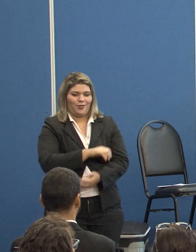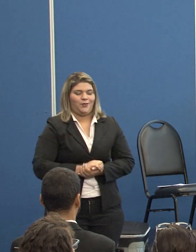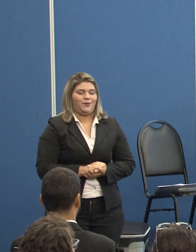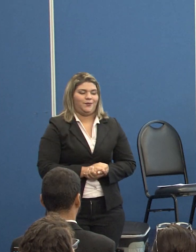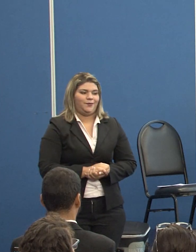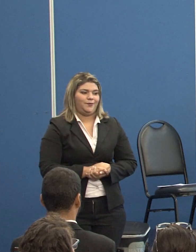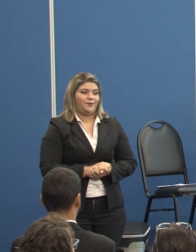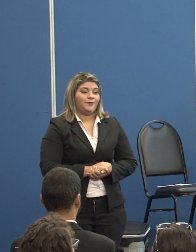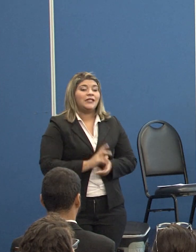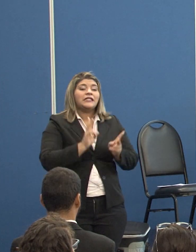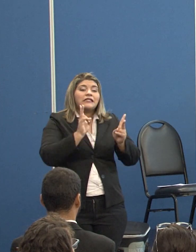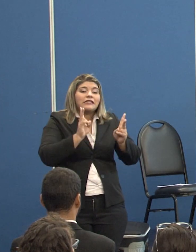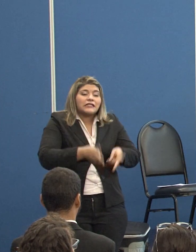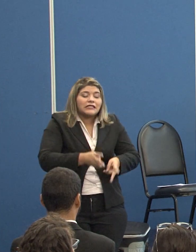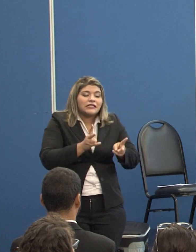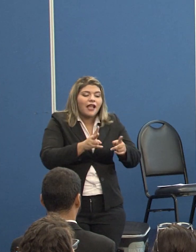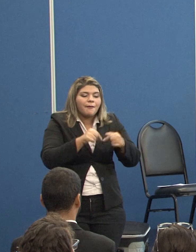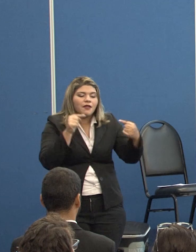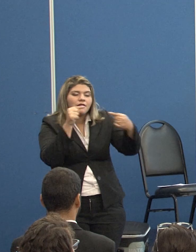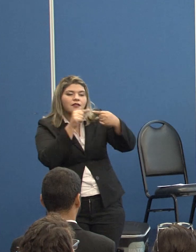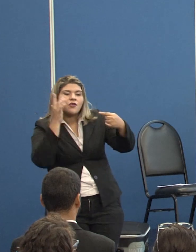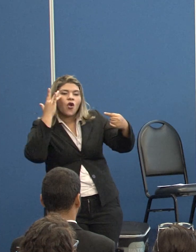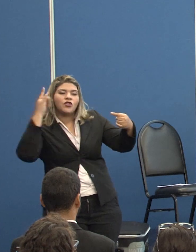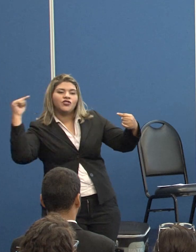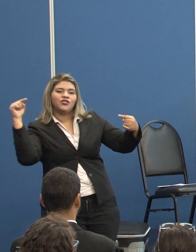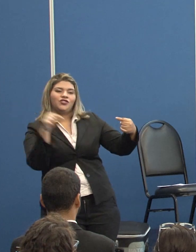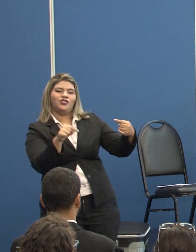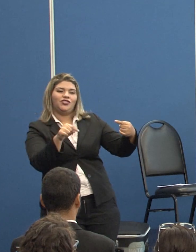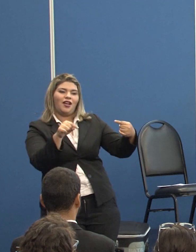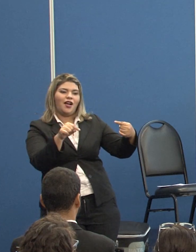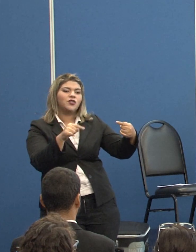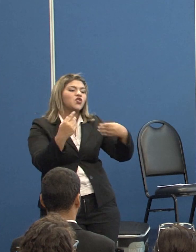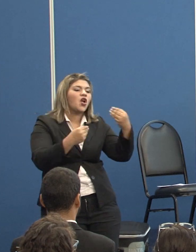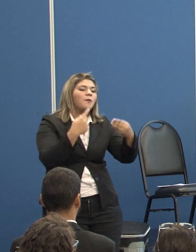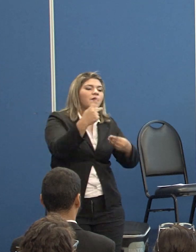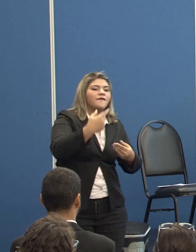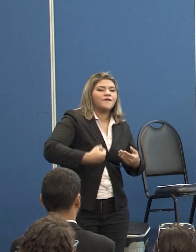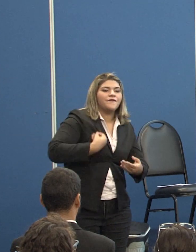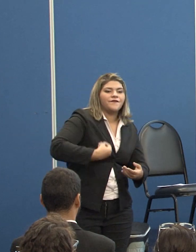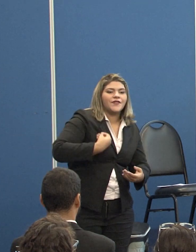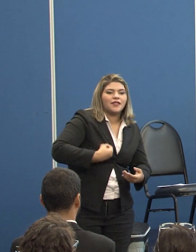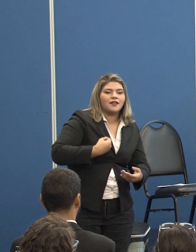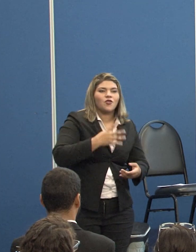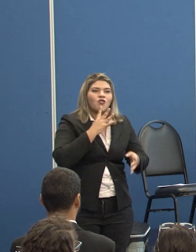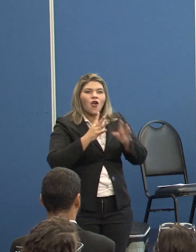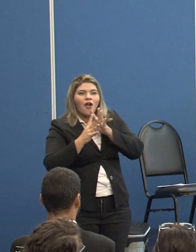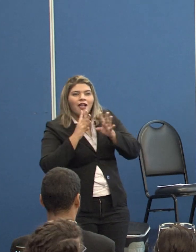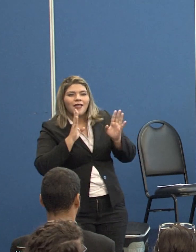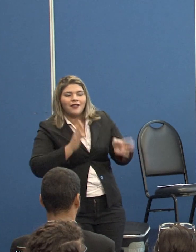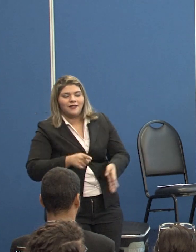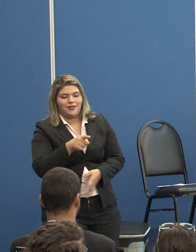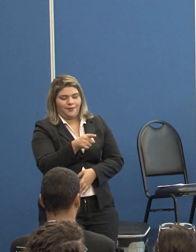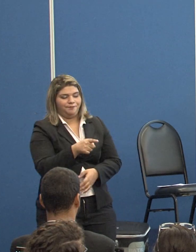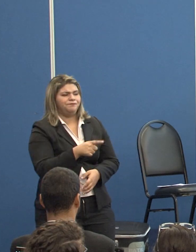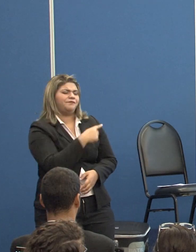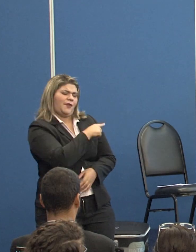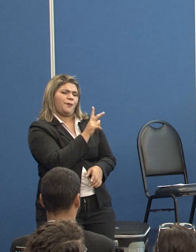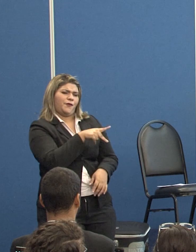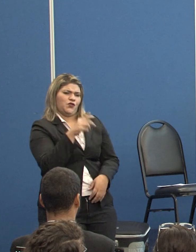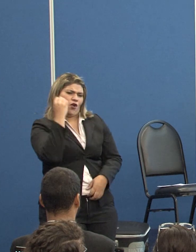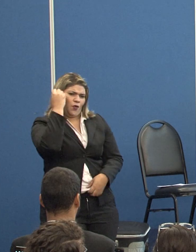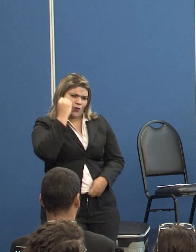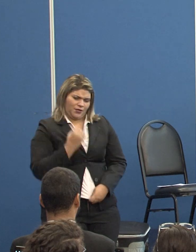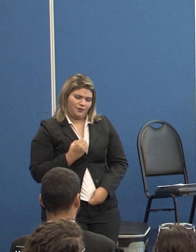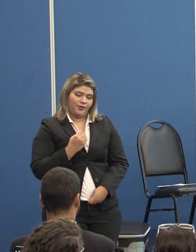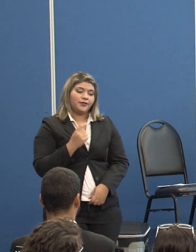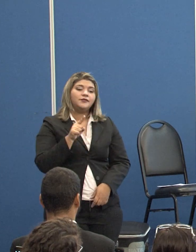Sempre a partir do cotidiano, sempre a partir do que ele nos traz, do que ele reconhece. Como bem colocou a Osilene, a